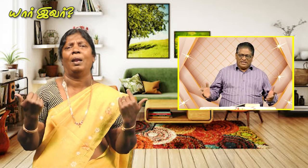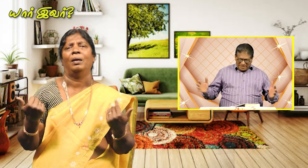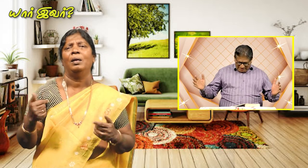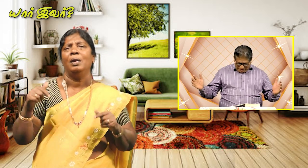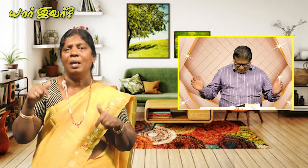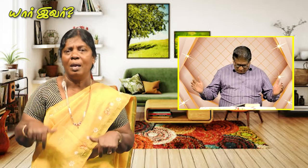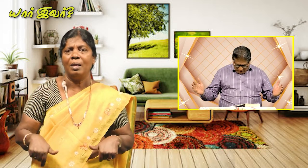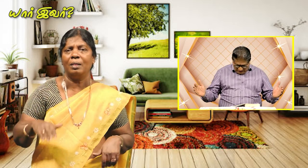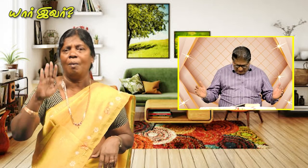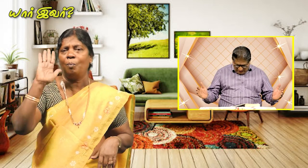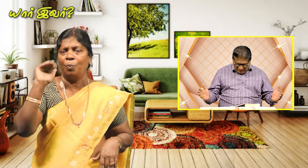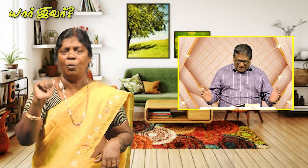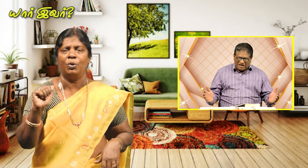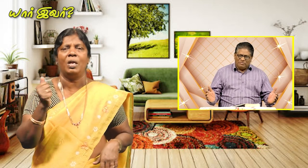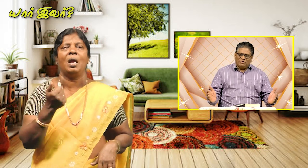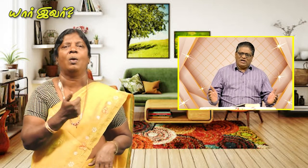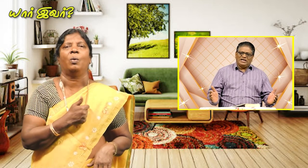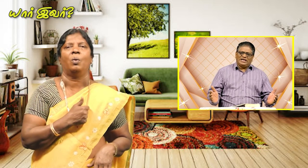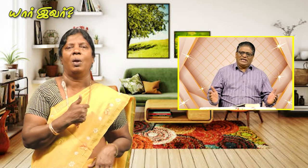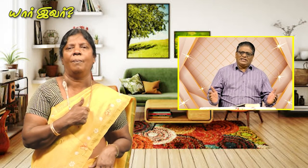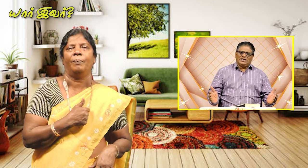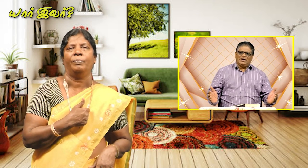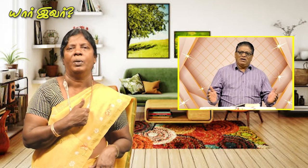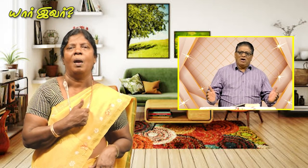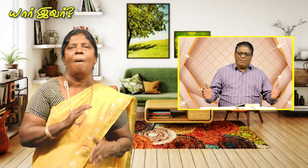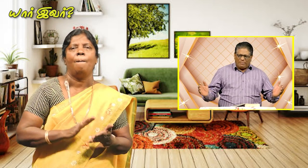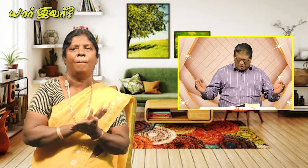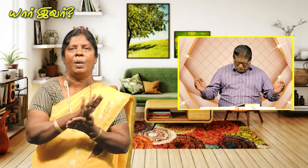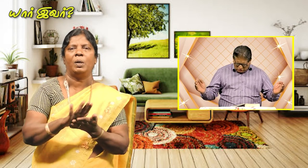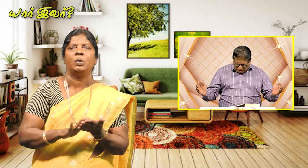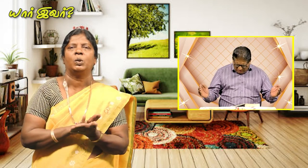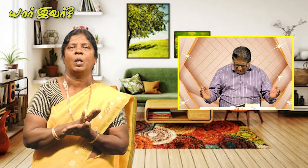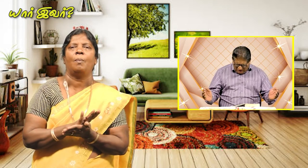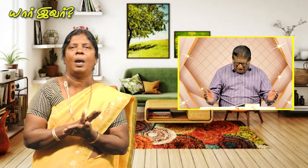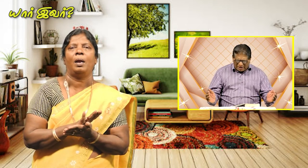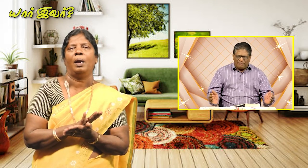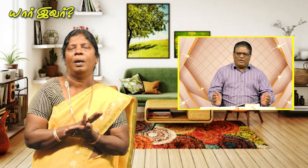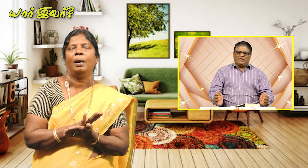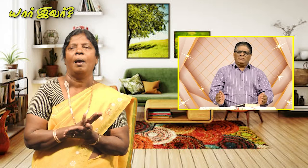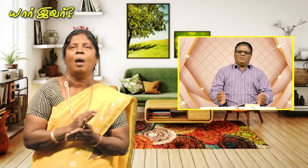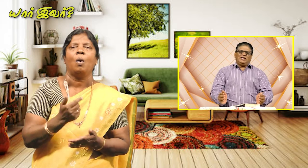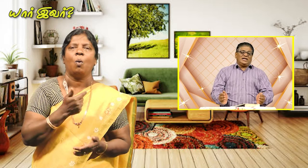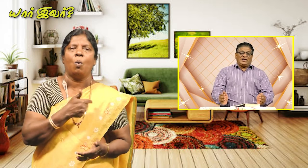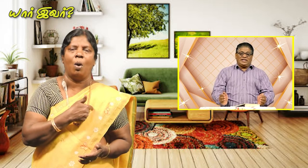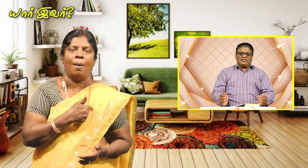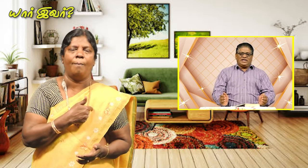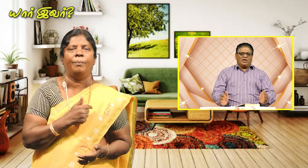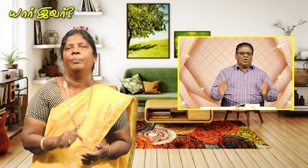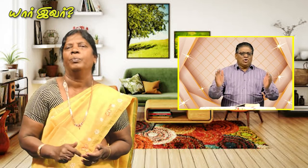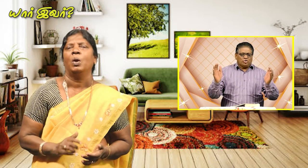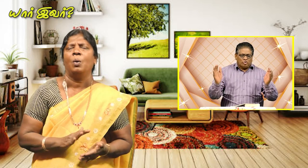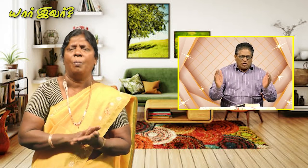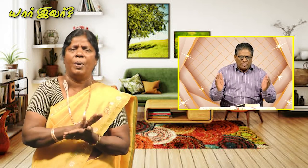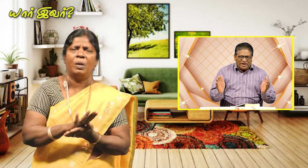சரி, இந்த புதிய இயல்புகள் நிறைந்த பரிசுத்தமான பண்புகள்